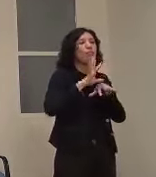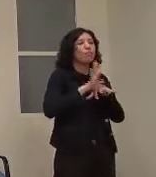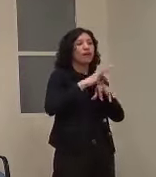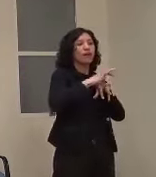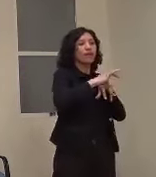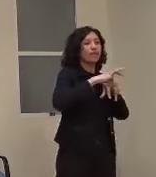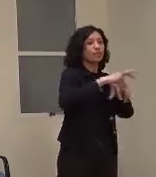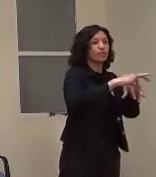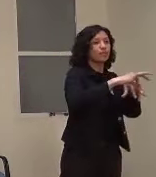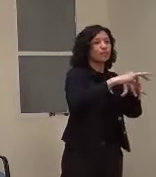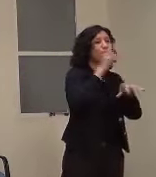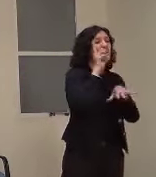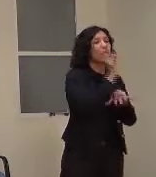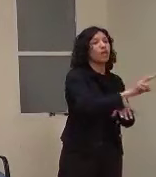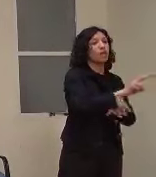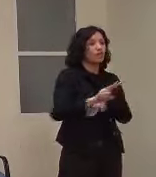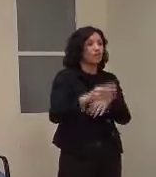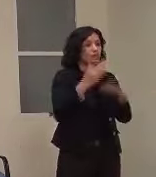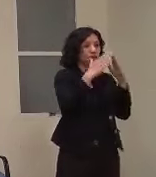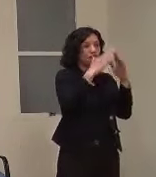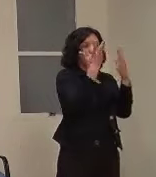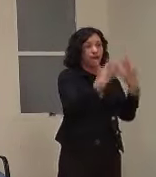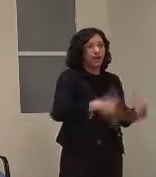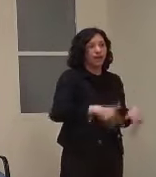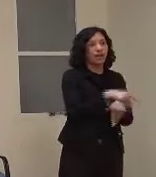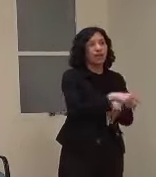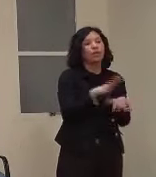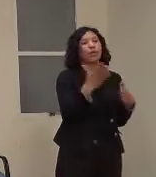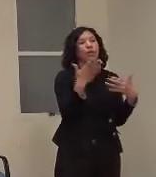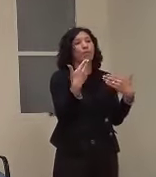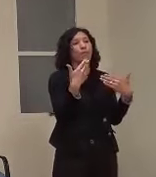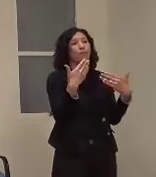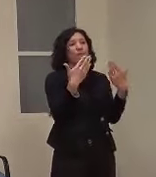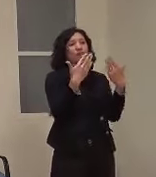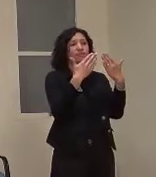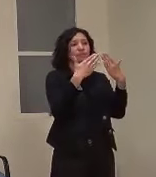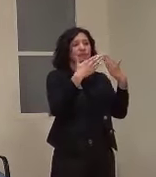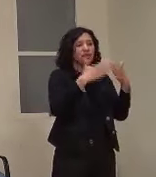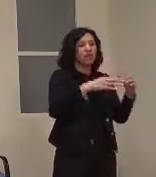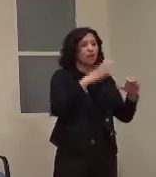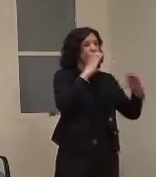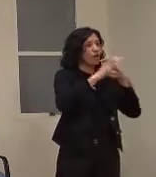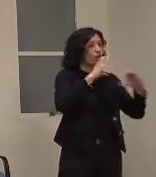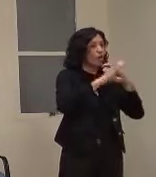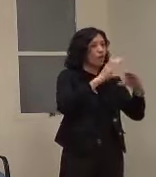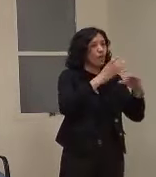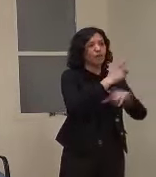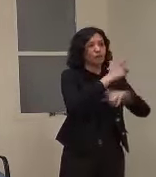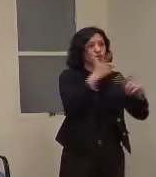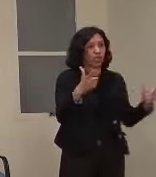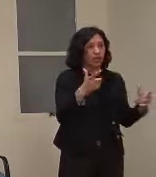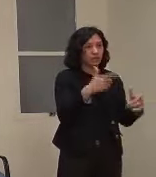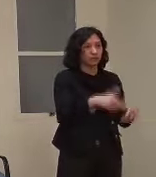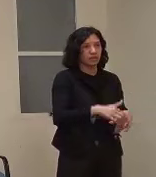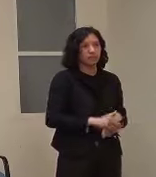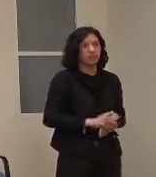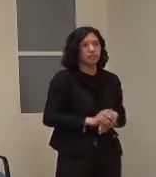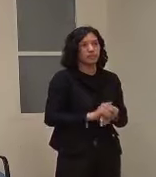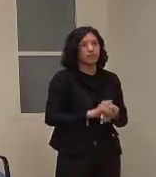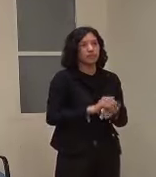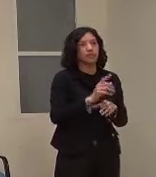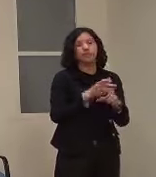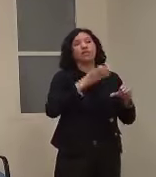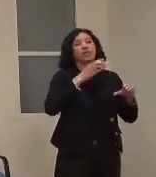museo de la casa rosada pueden hacerlo sin barreras comunicativas de manera